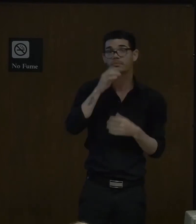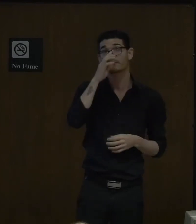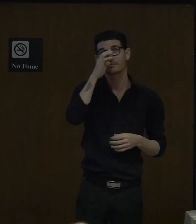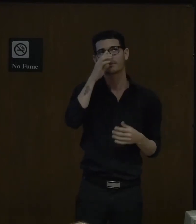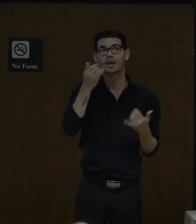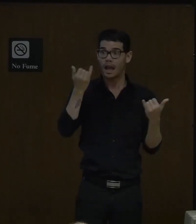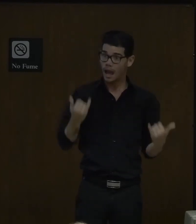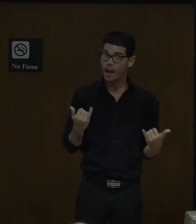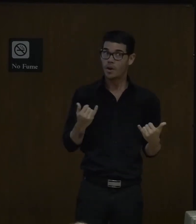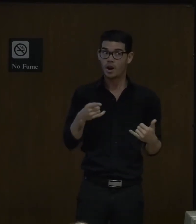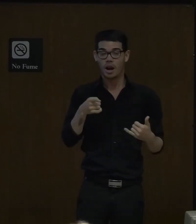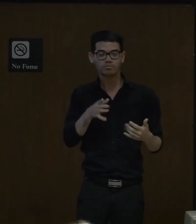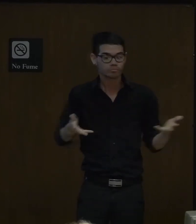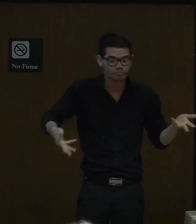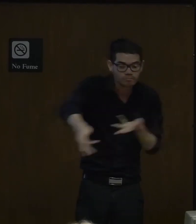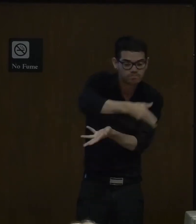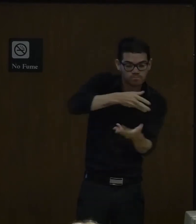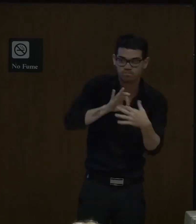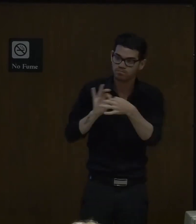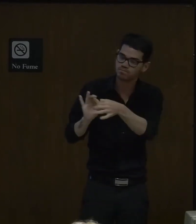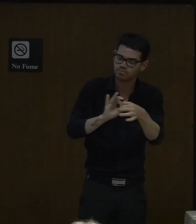estamos llegando a un mejor